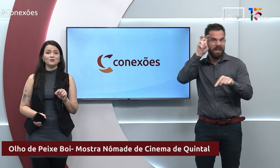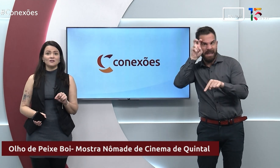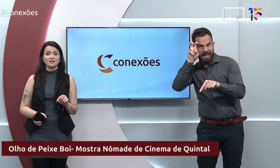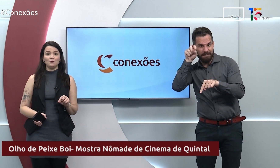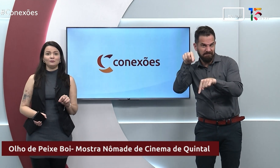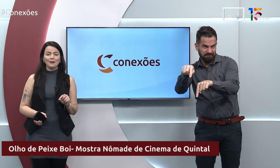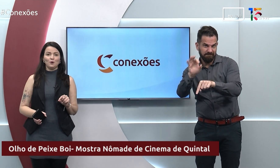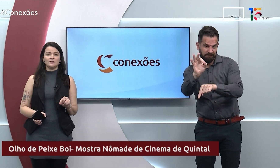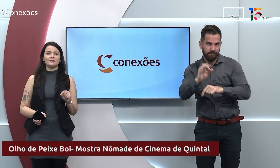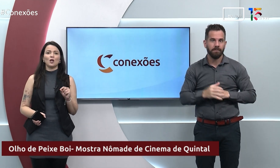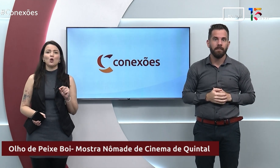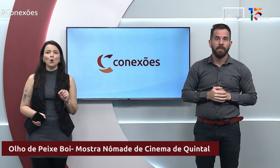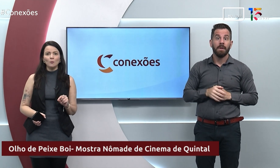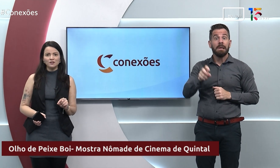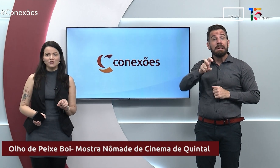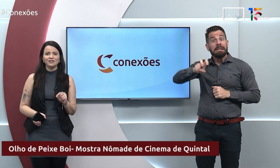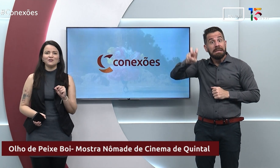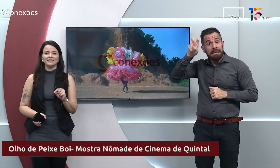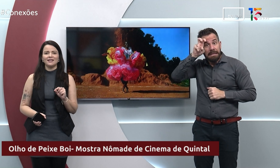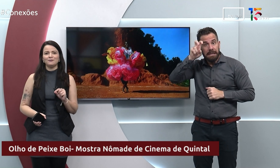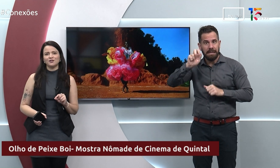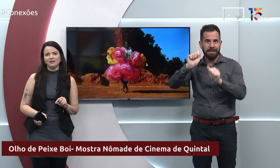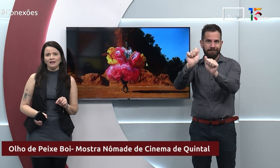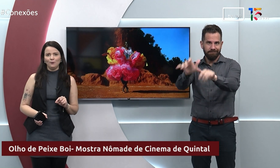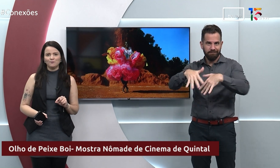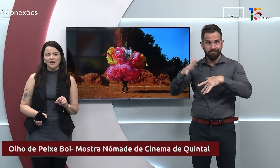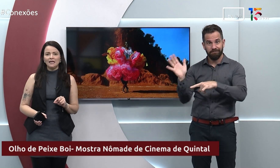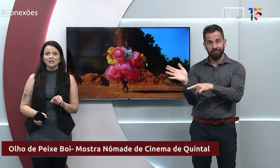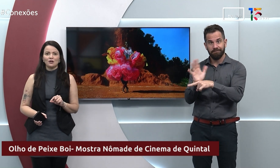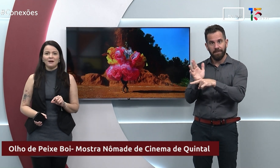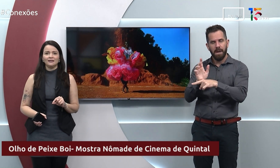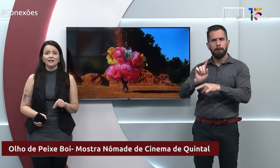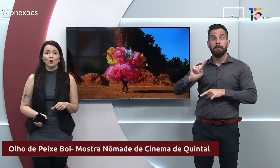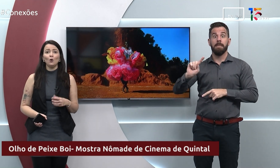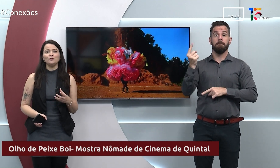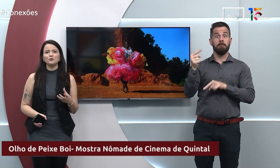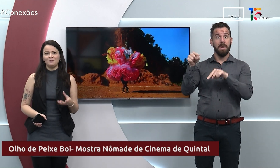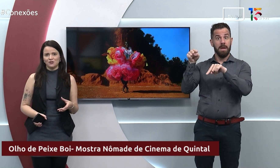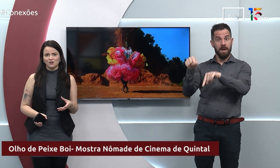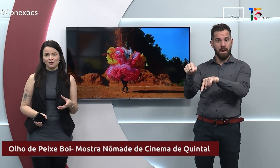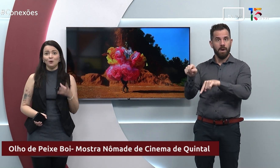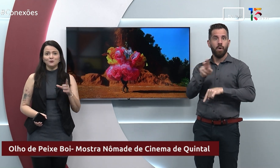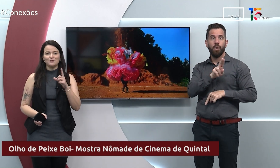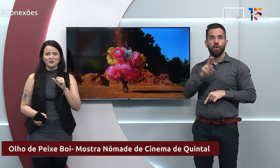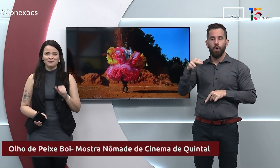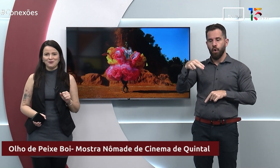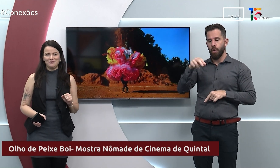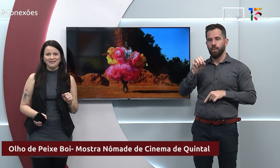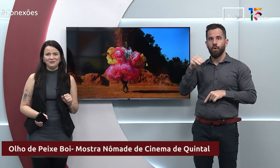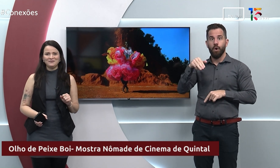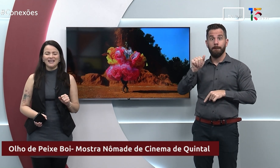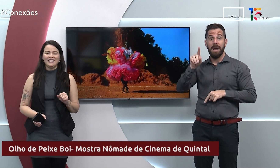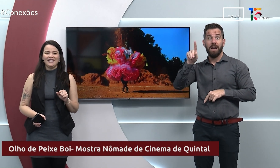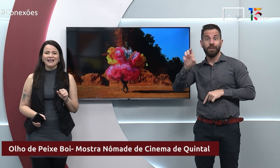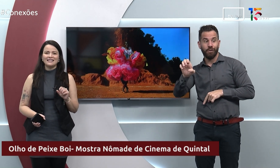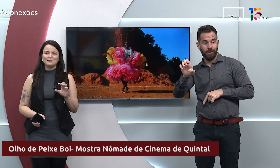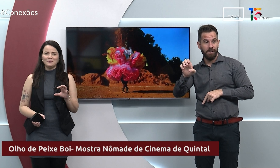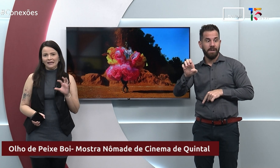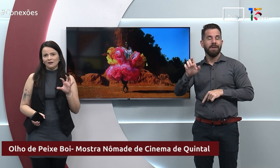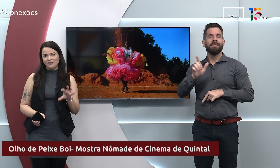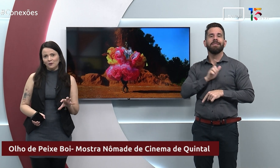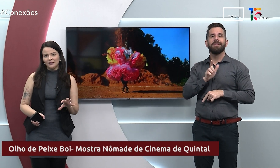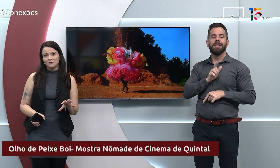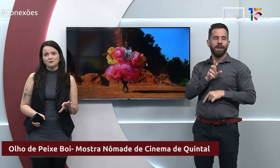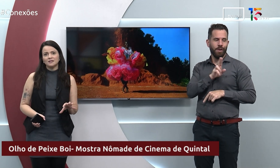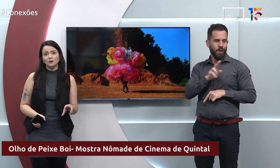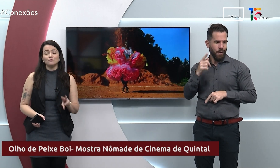primeira edição da Mostra Nômade de Cinema de Quintal, chamada Olho de Peixe Boi, perdão.